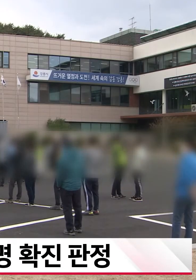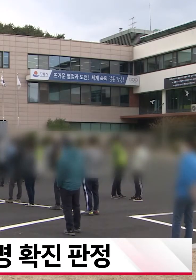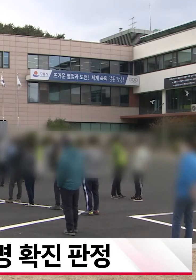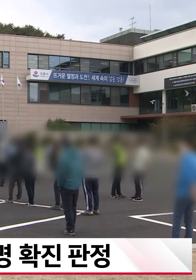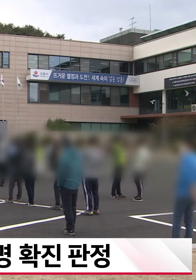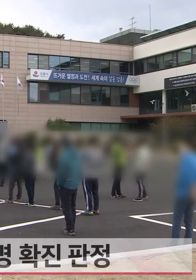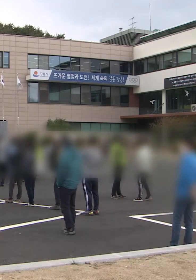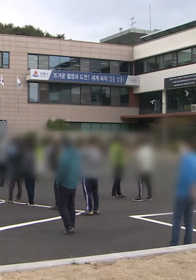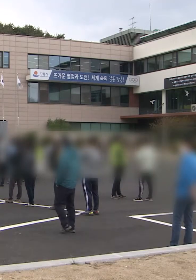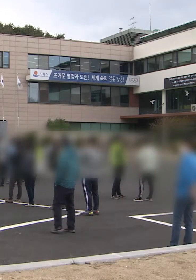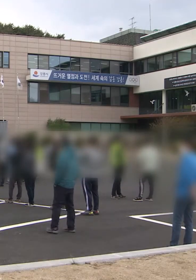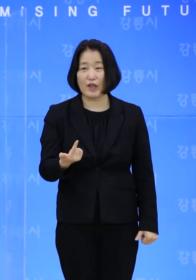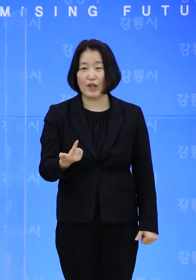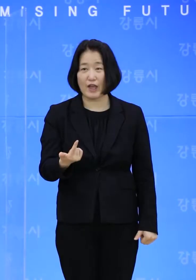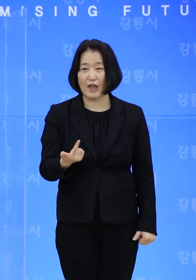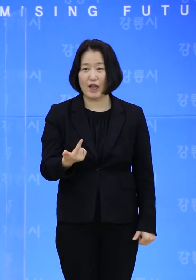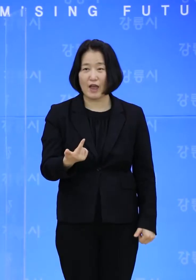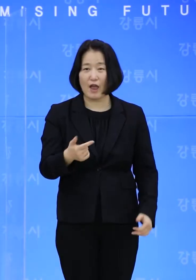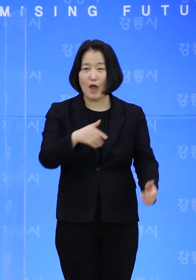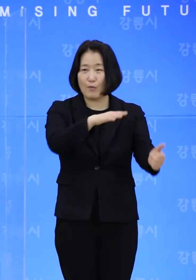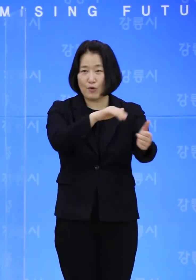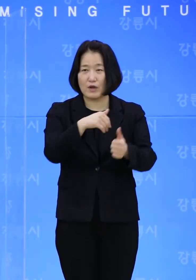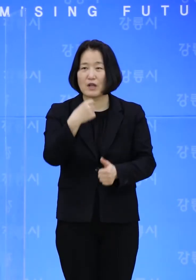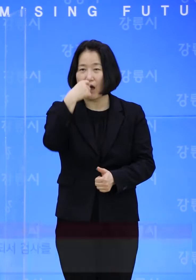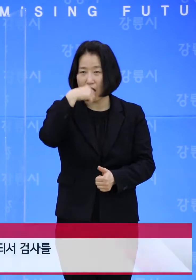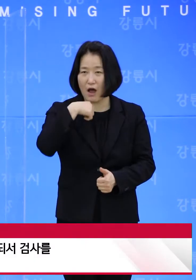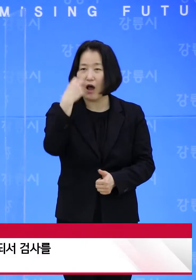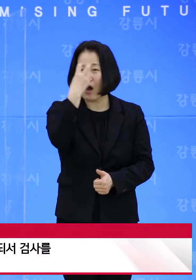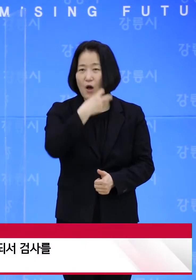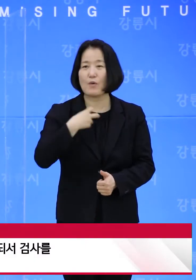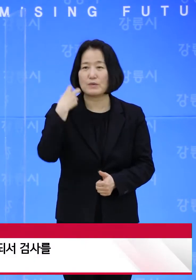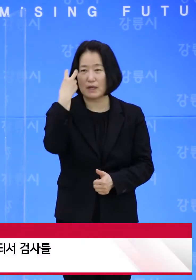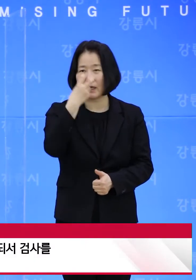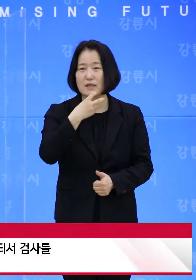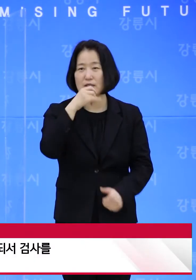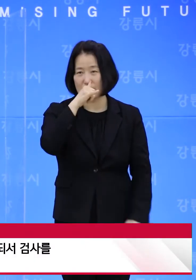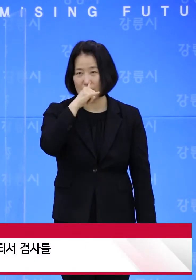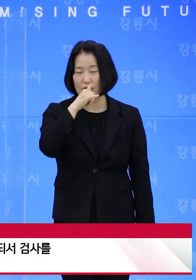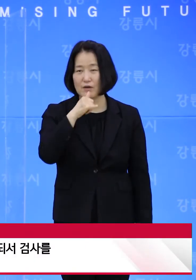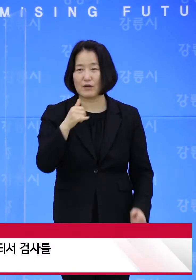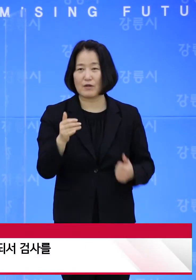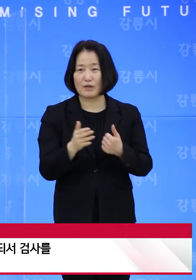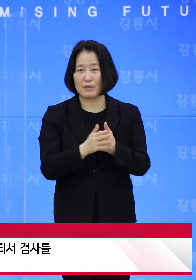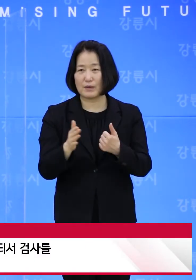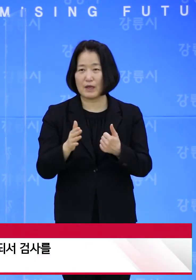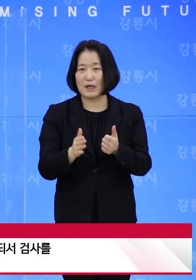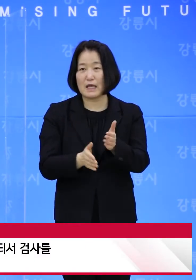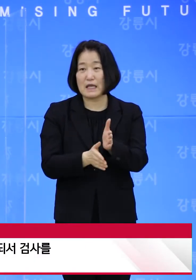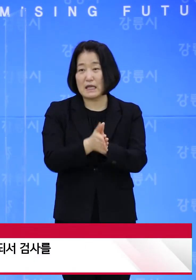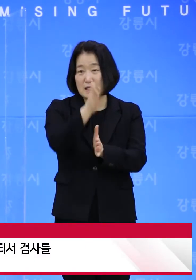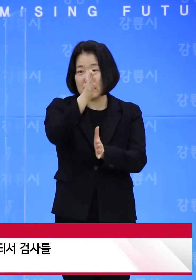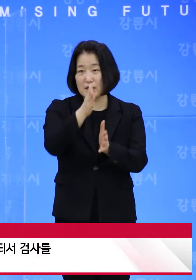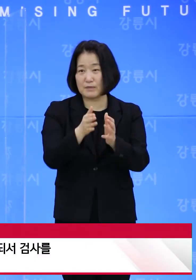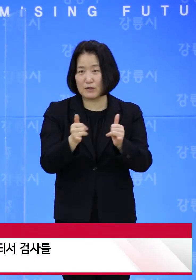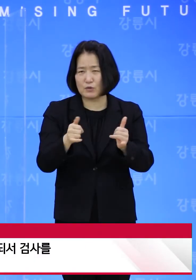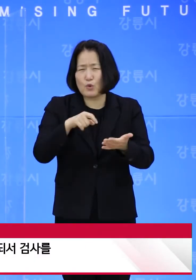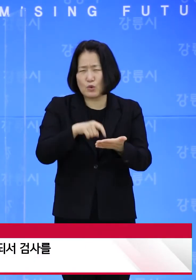조사하고 있습니다 국 선별에서 우리 시민을 급하다고